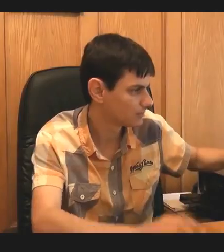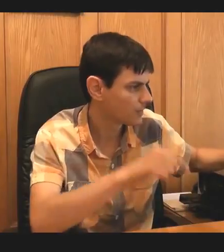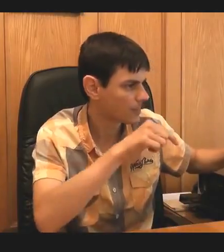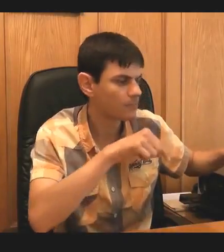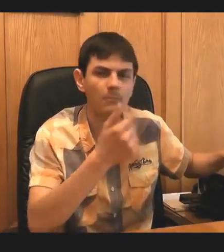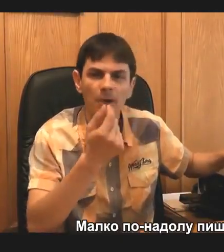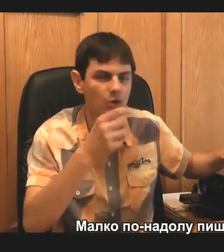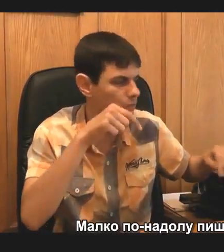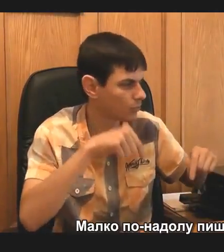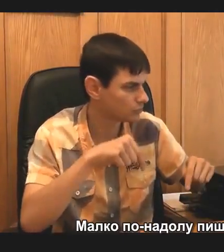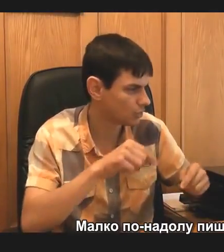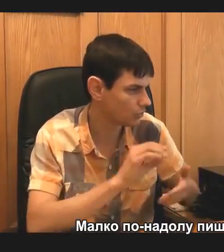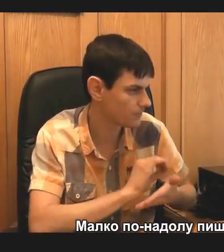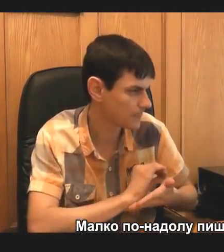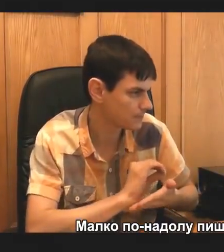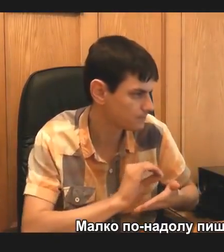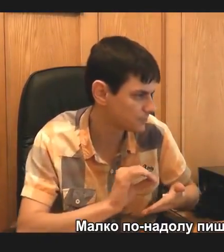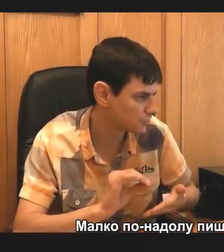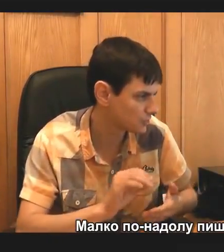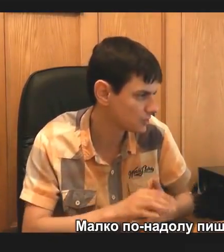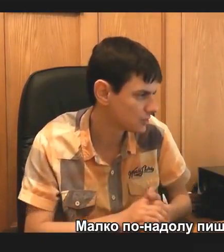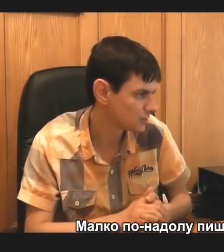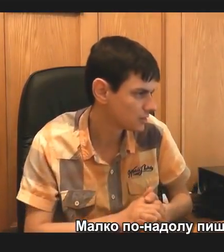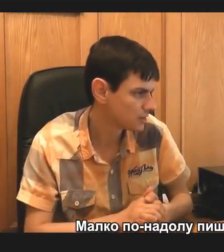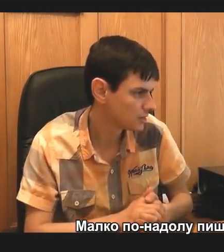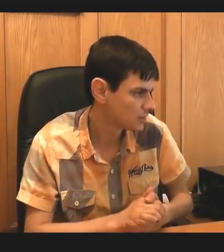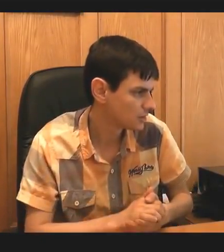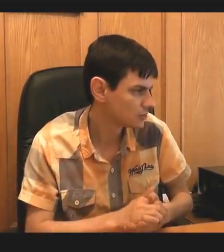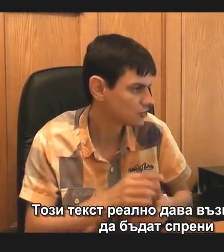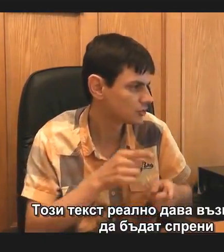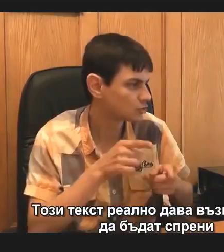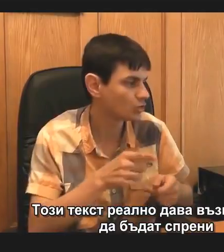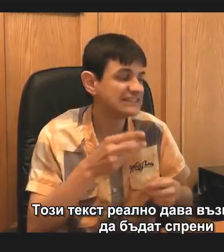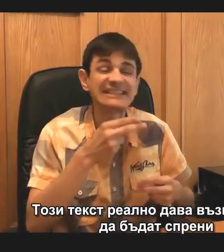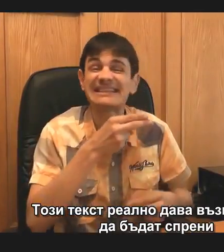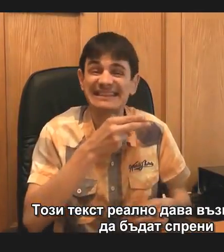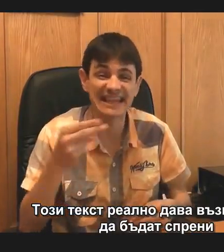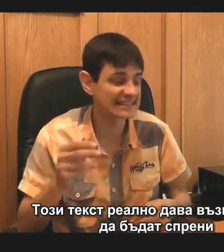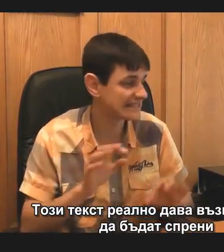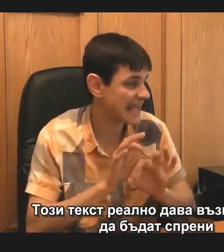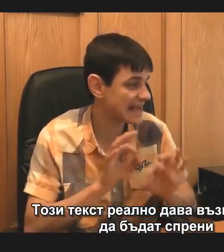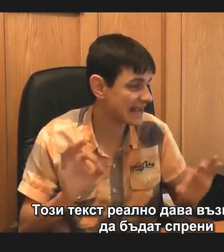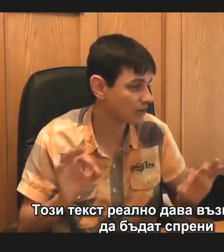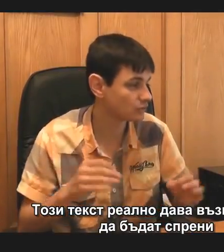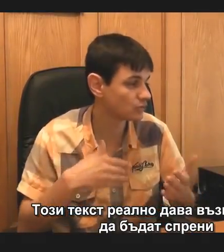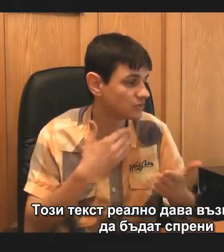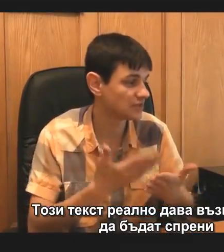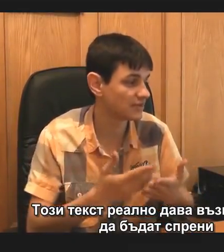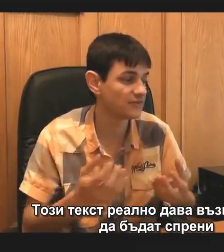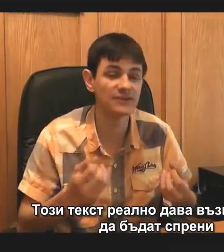Малко по-надолу пише, че този текст реално дава